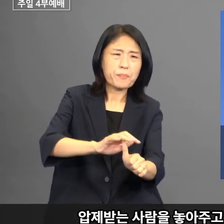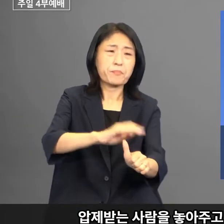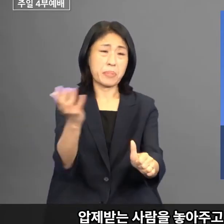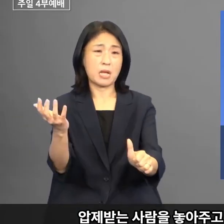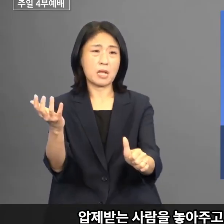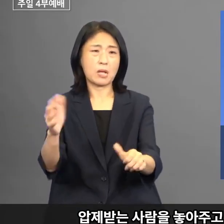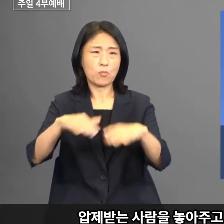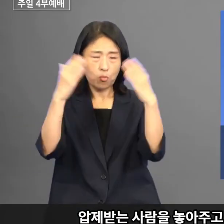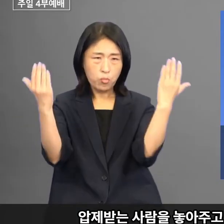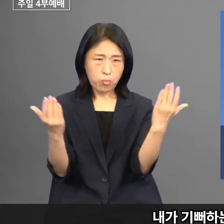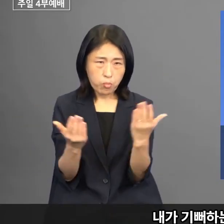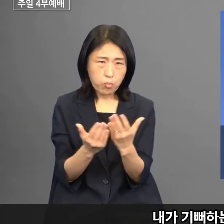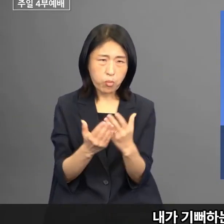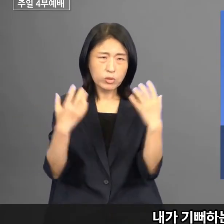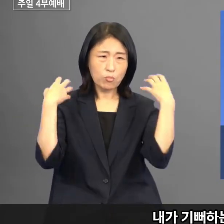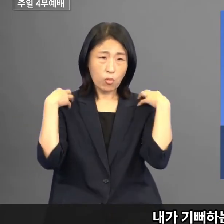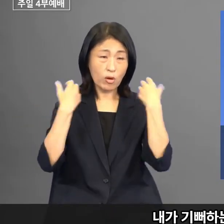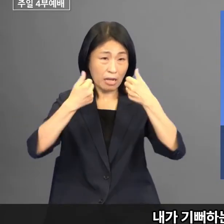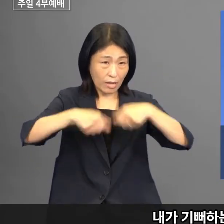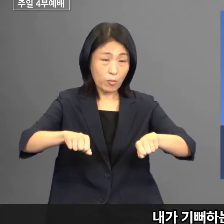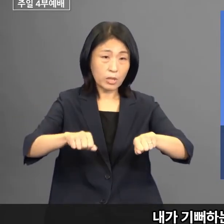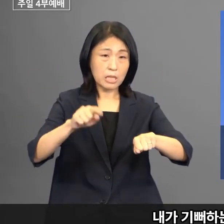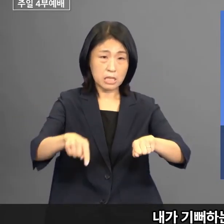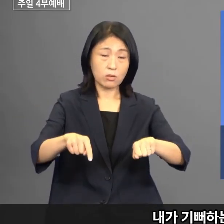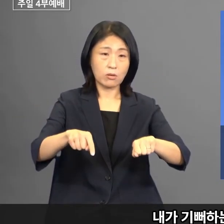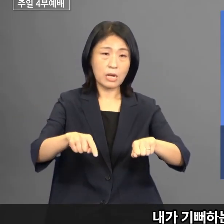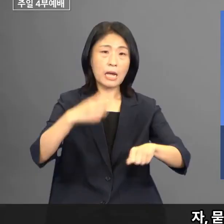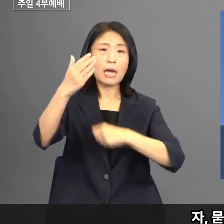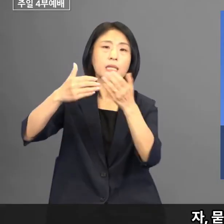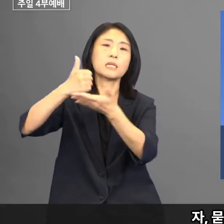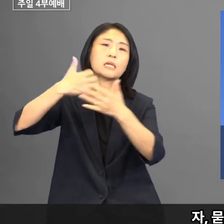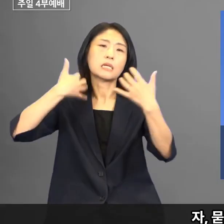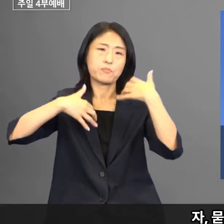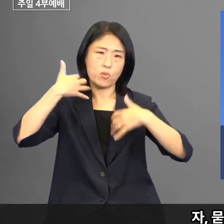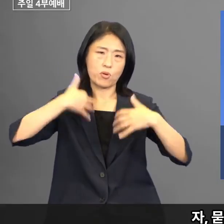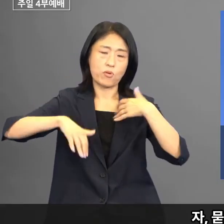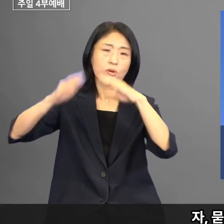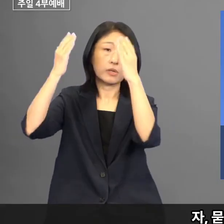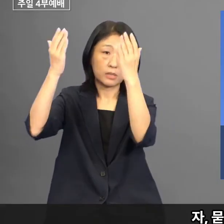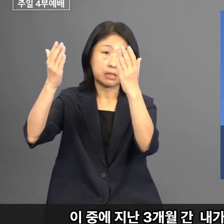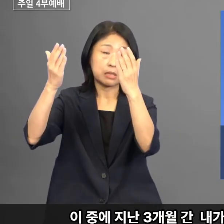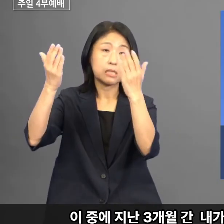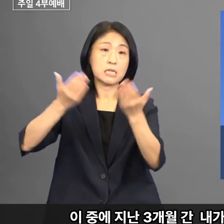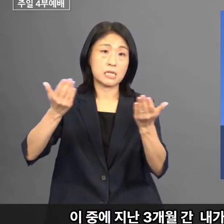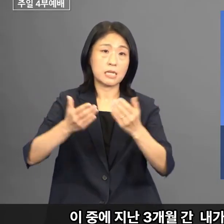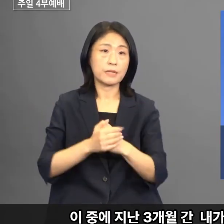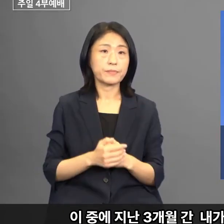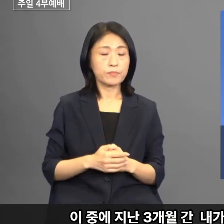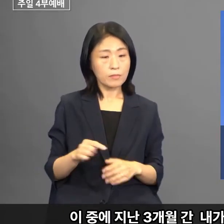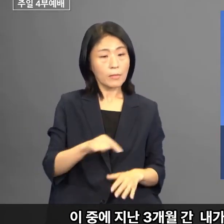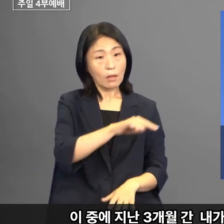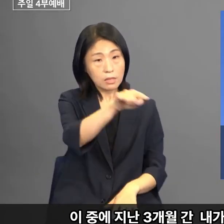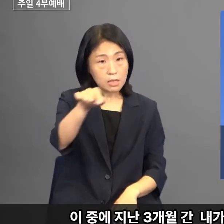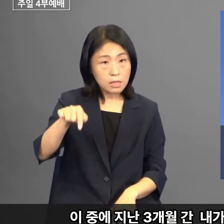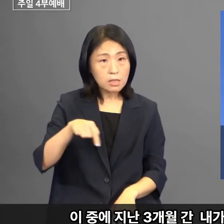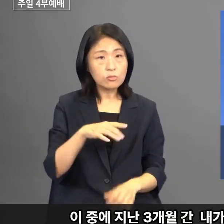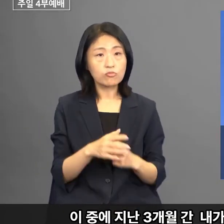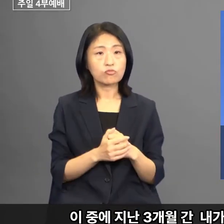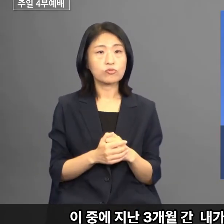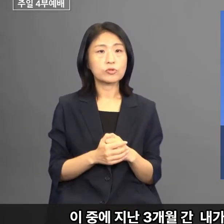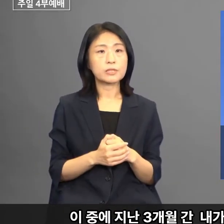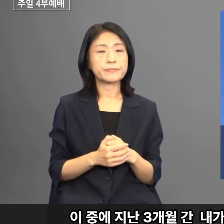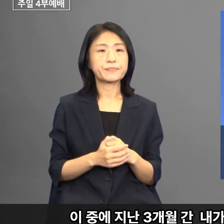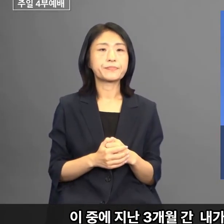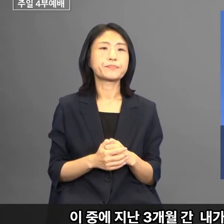모든 멍에를 꺾어버리는 것이 내가 기뻐하는 일 아니겠느냐. 자, 묻겠습니다. 이 중에